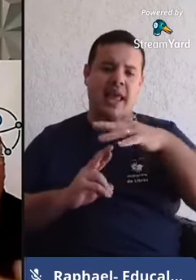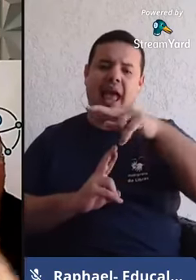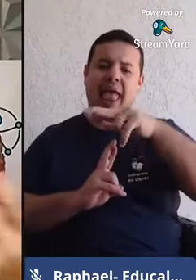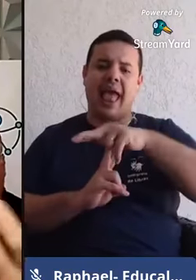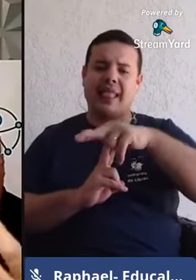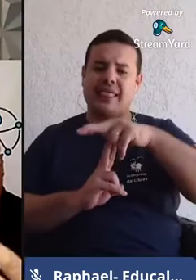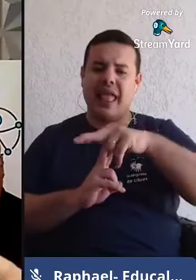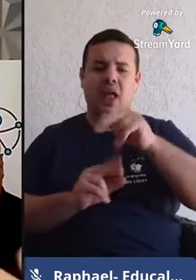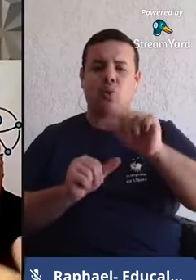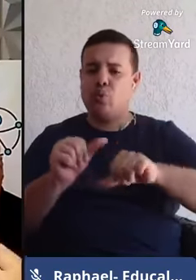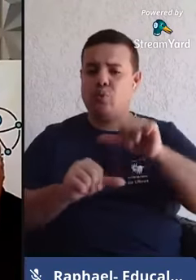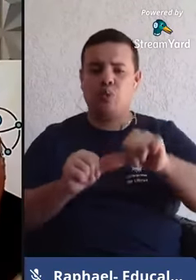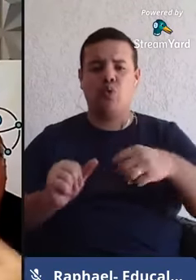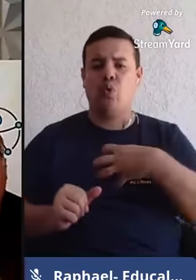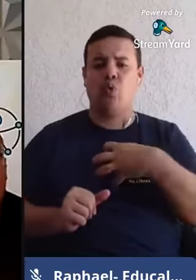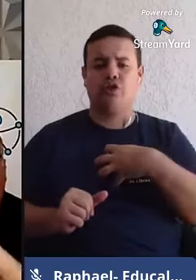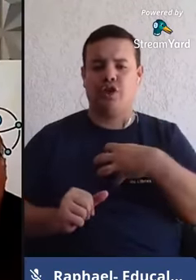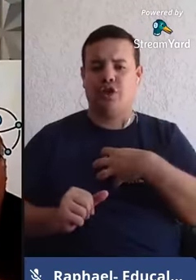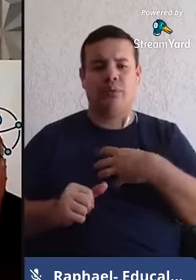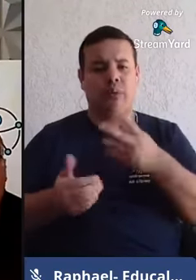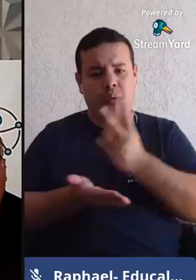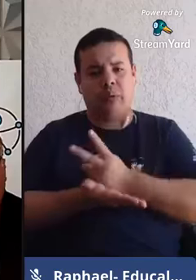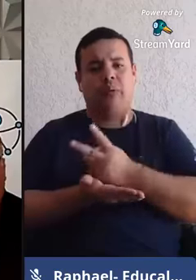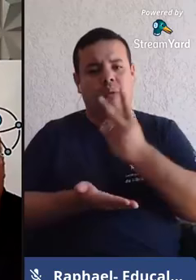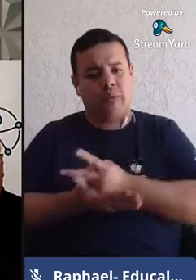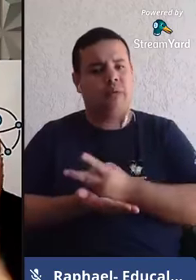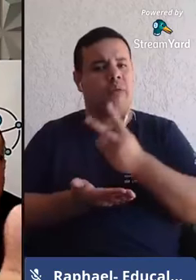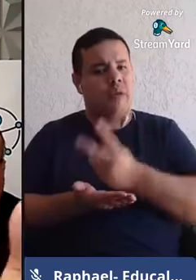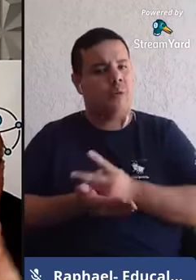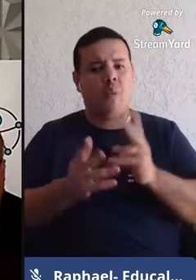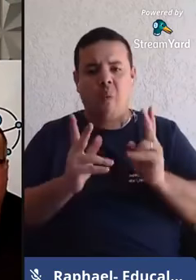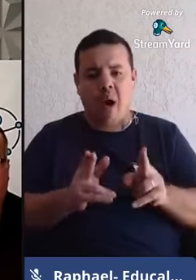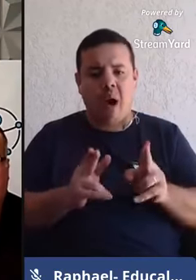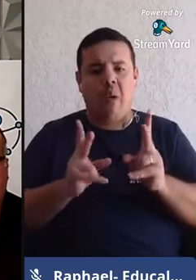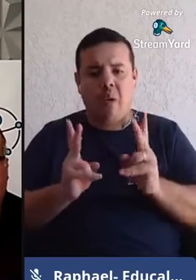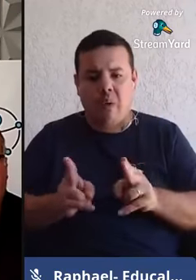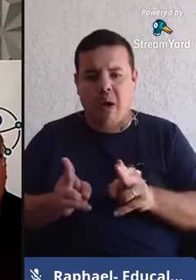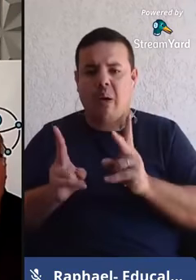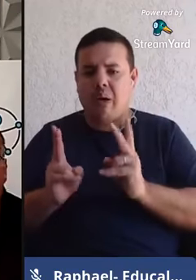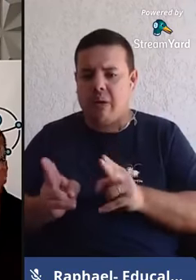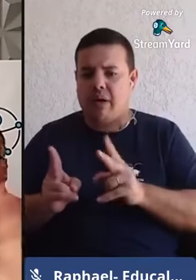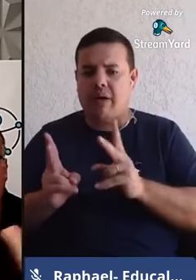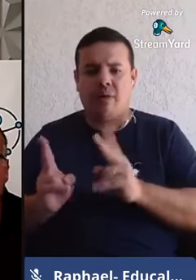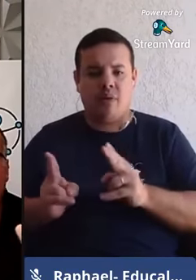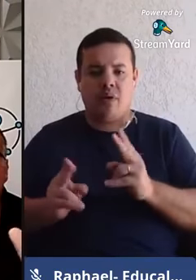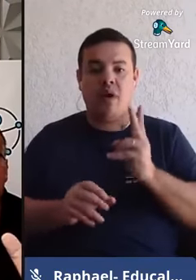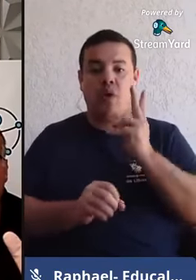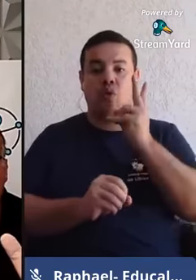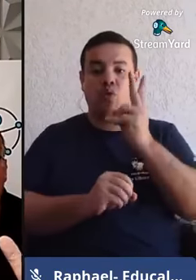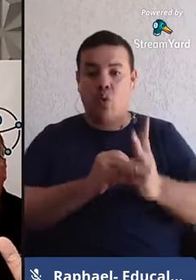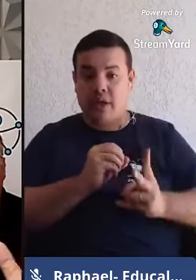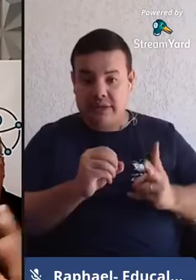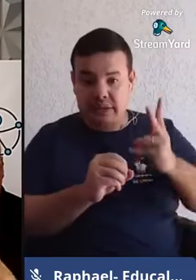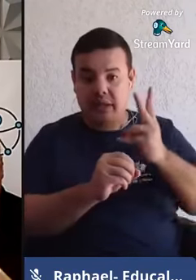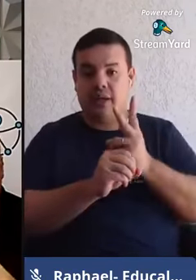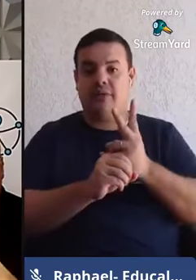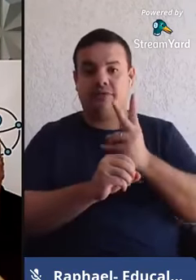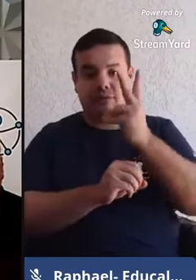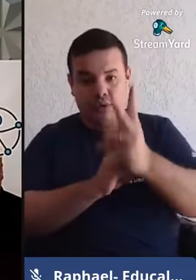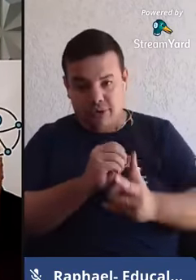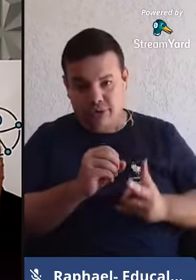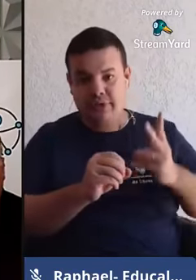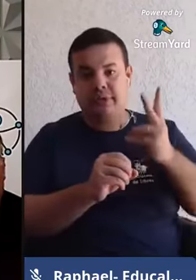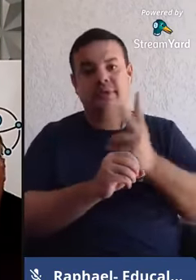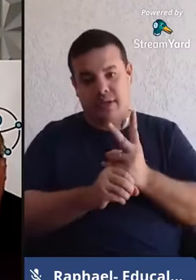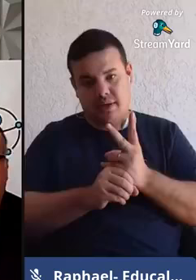estilo, a sua forma de fazer. Fica toda vez a mesma coisa, né? O fato dela ser hoje de 2 em 2 anos já é uma grande coisa, porque